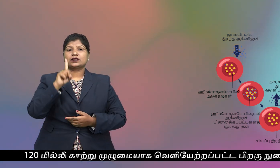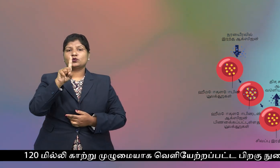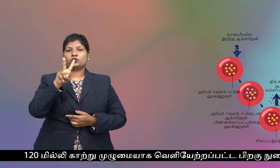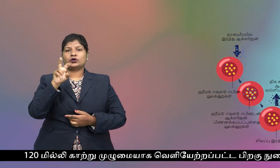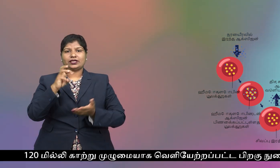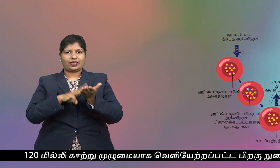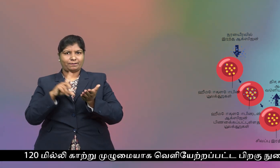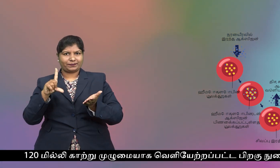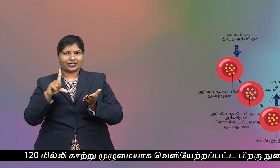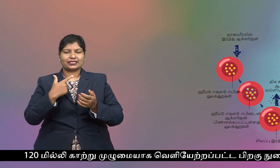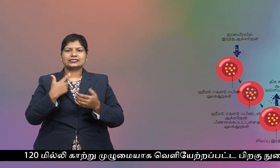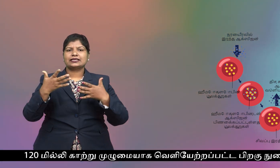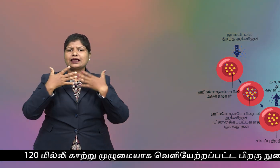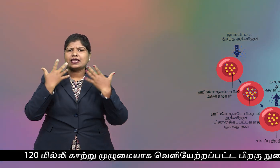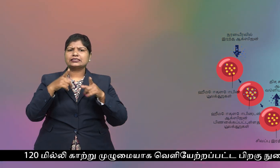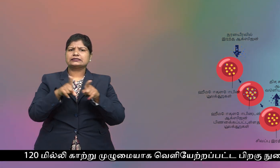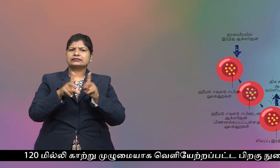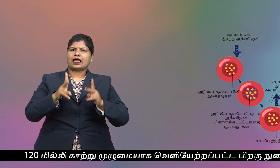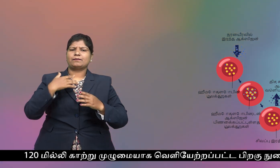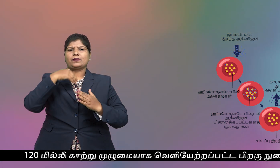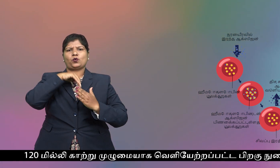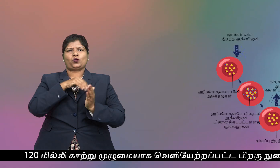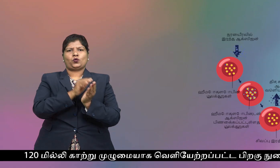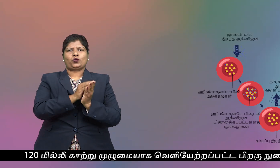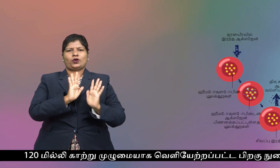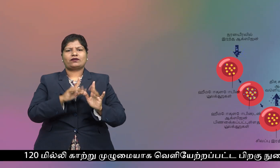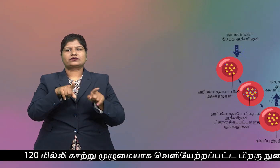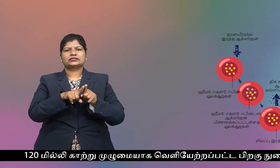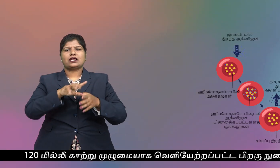120 மில்லி காற்று முழுமையாக வெளியேற்றப்பட்ட பிறகு நுரையீரலில் இருக்கும்.